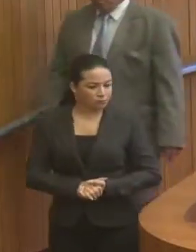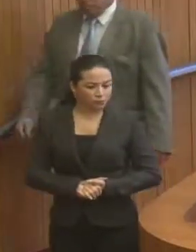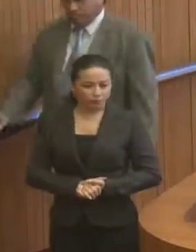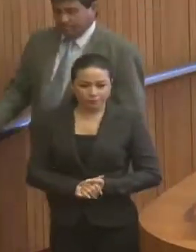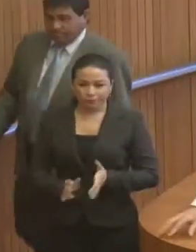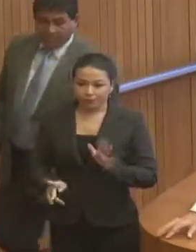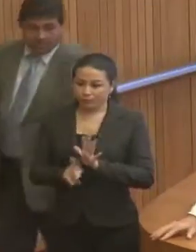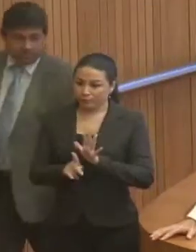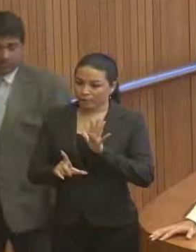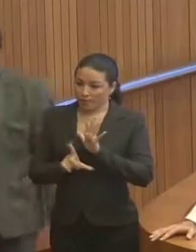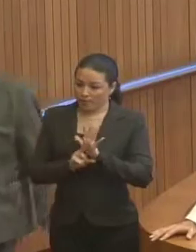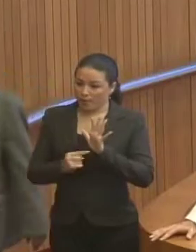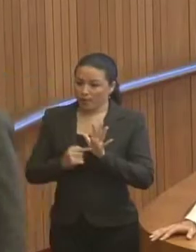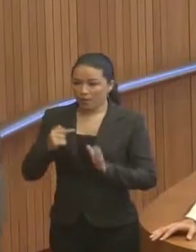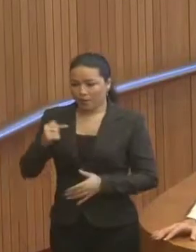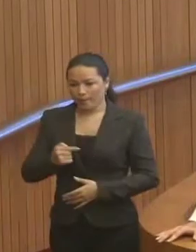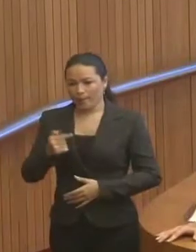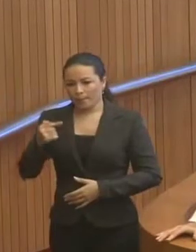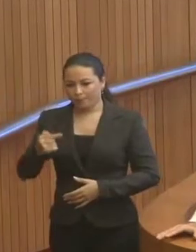A própria lei